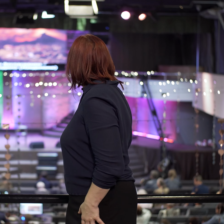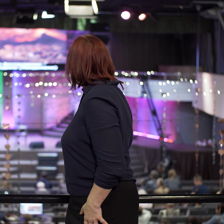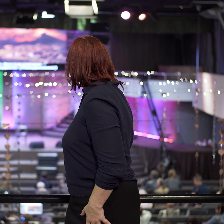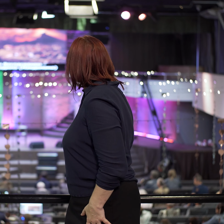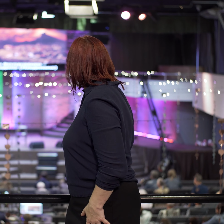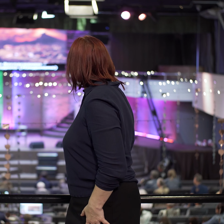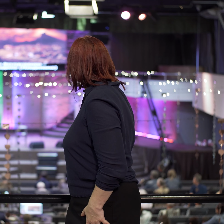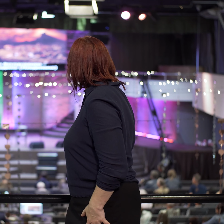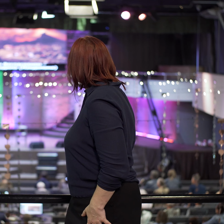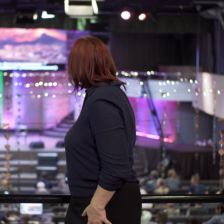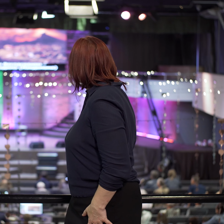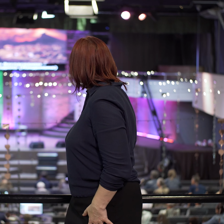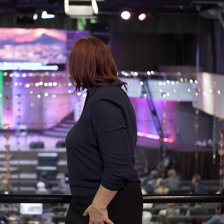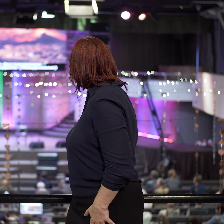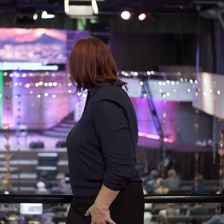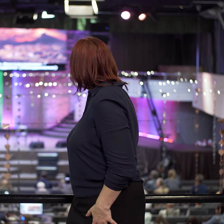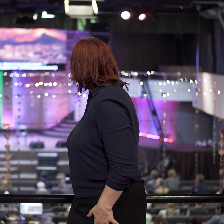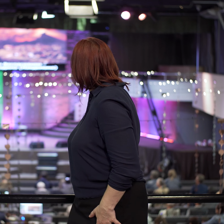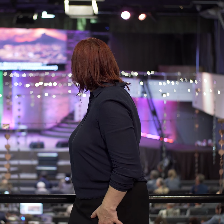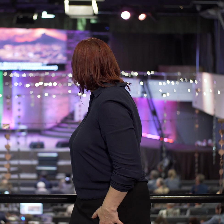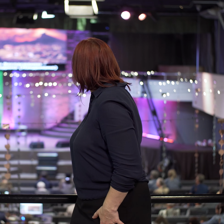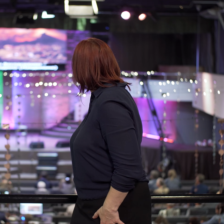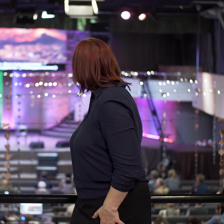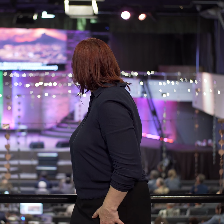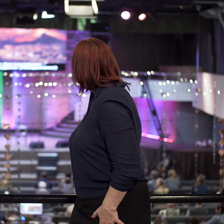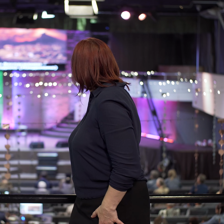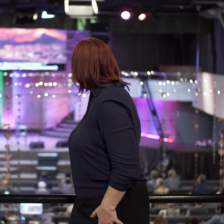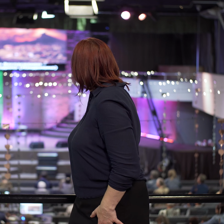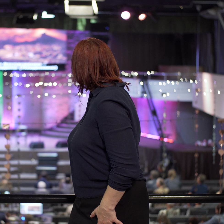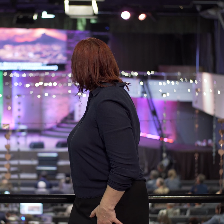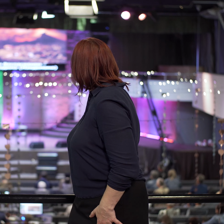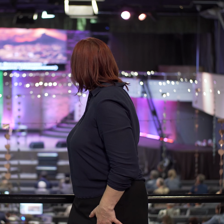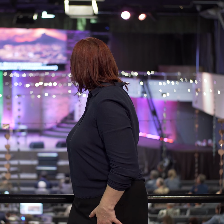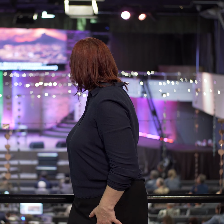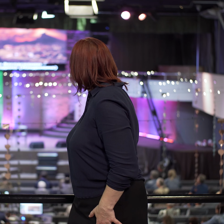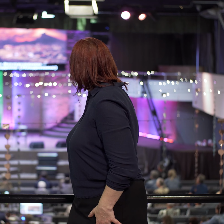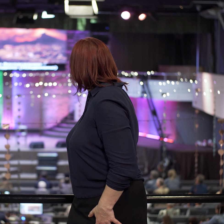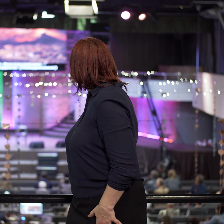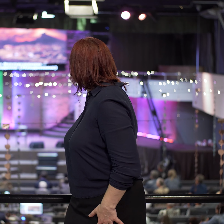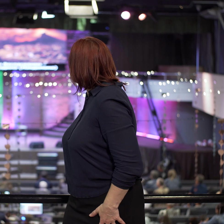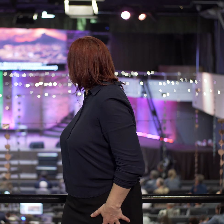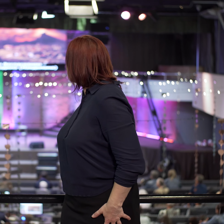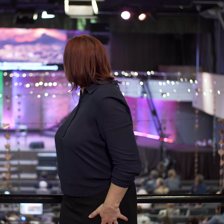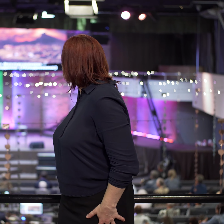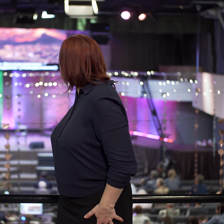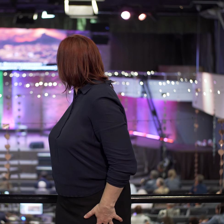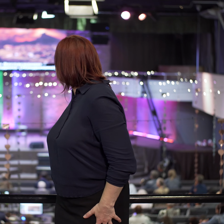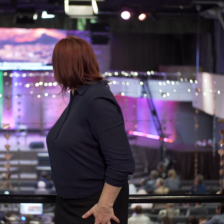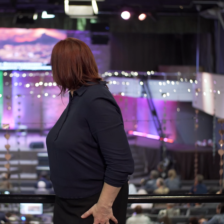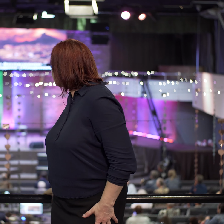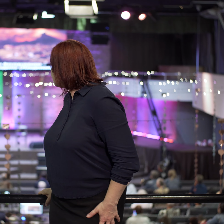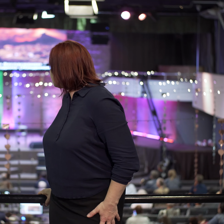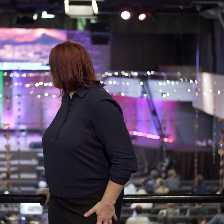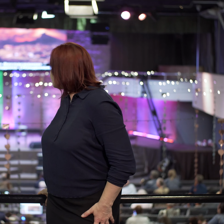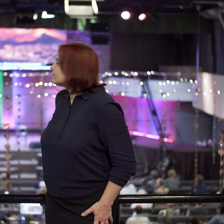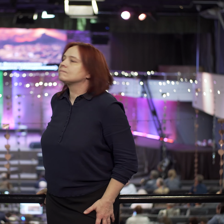Веспасиан захватывал Иерусалим по пророчеству Иисуса Христа, что Иерусалим будет разрушен из-за того,